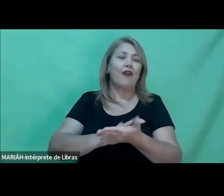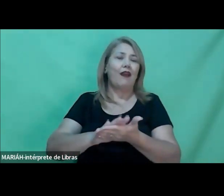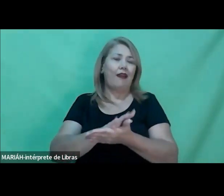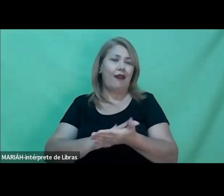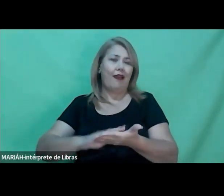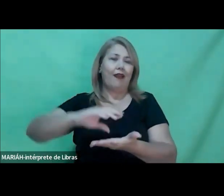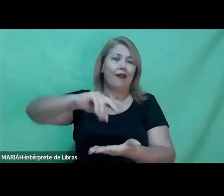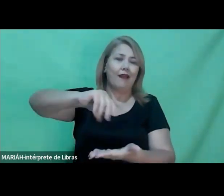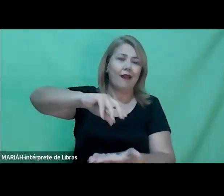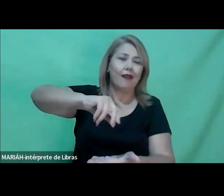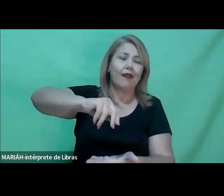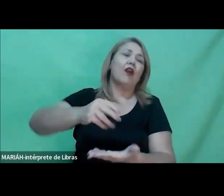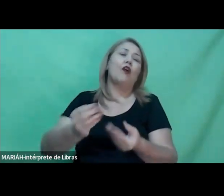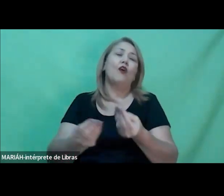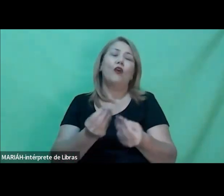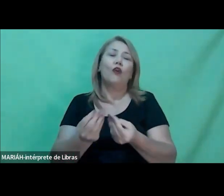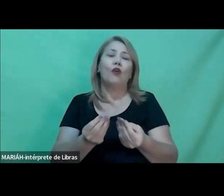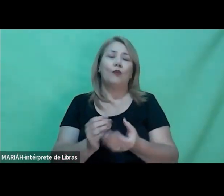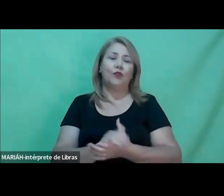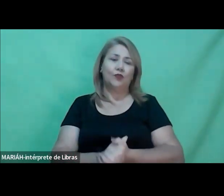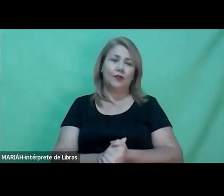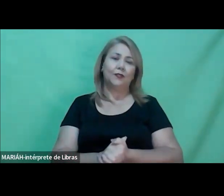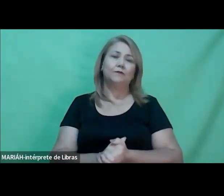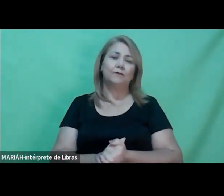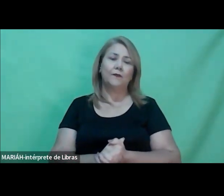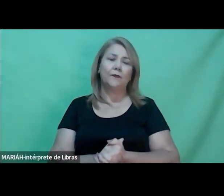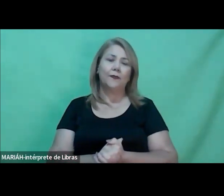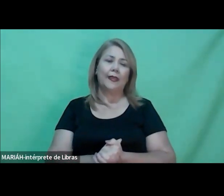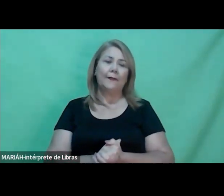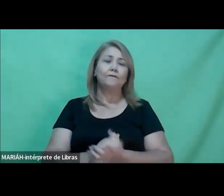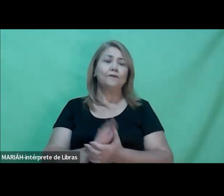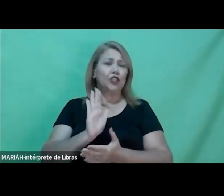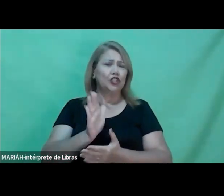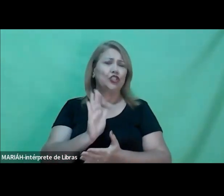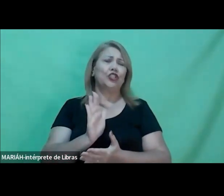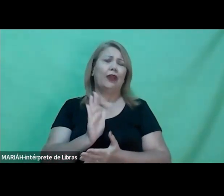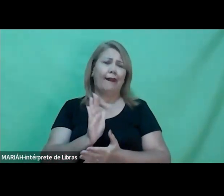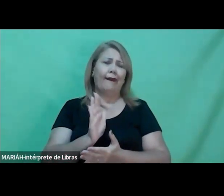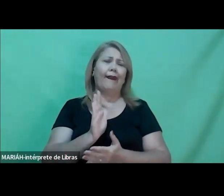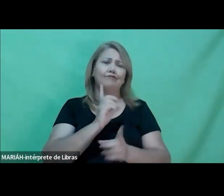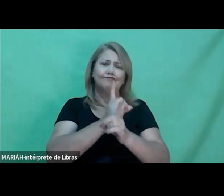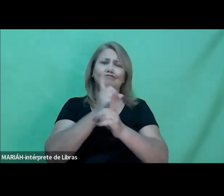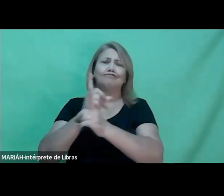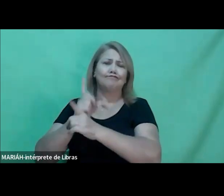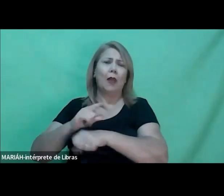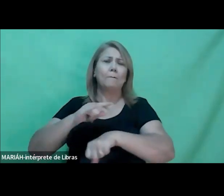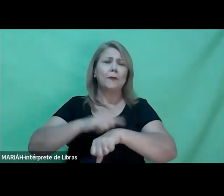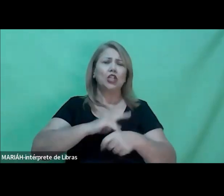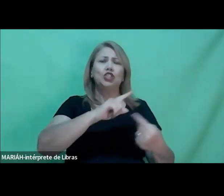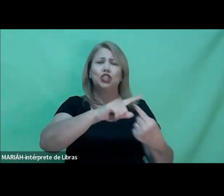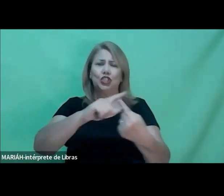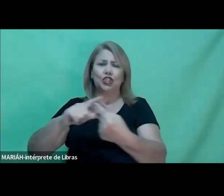una una un he encontrado todo tipo de de de baños que enfrentan retos para poder describir sin necesidad de entrar con la persona